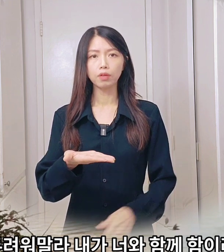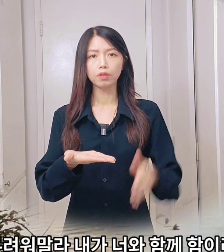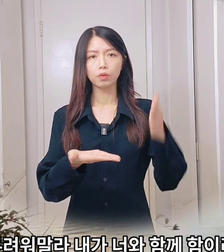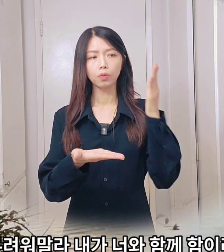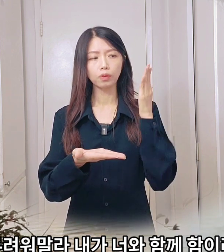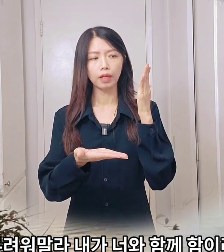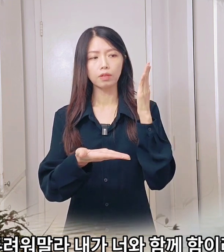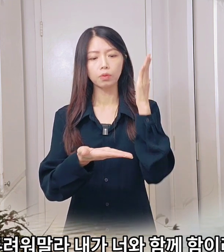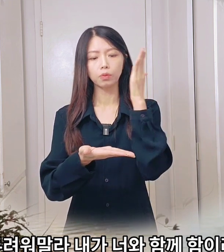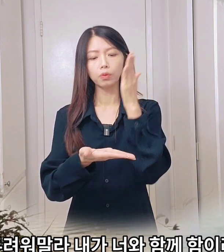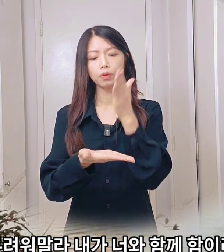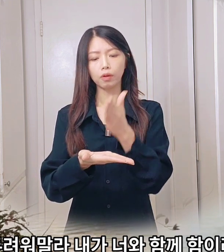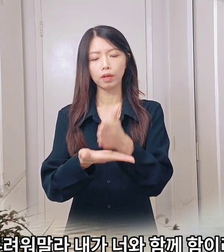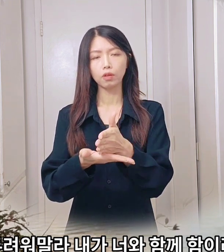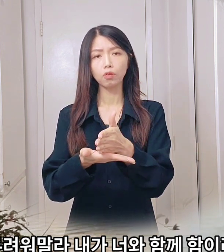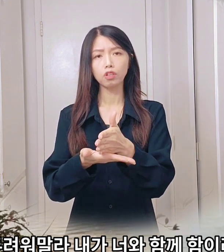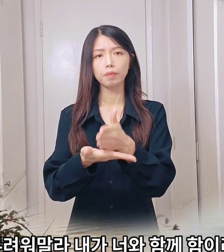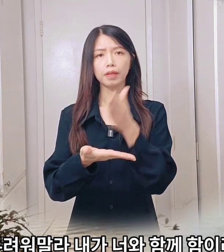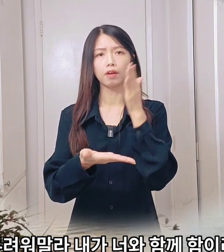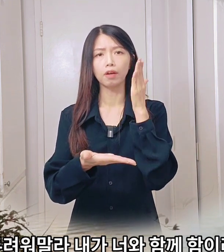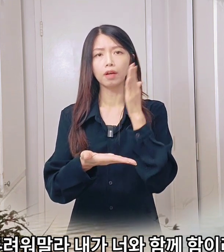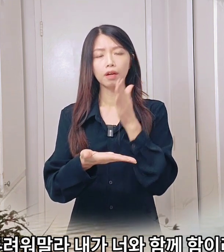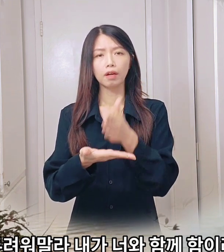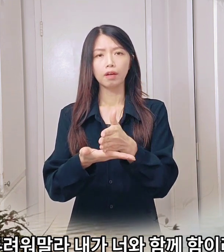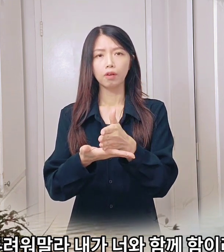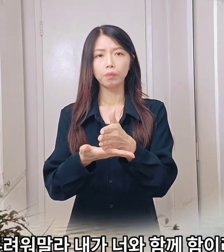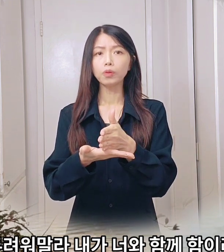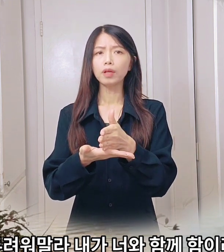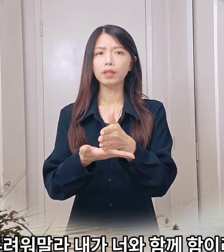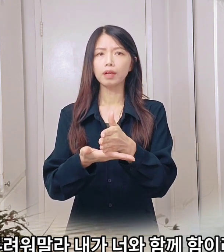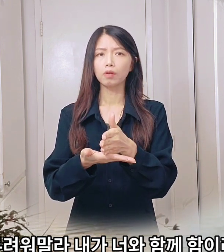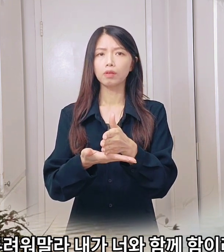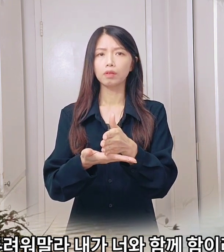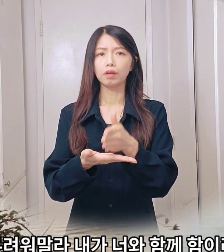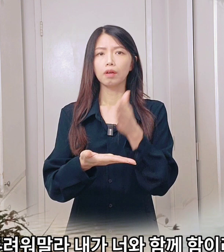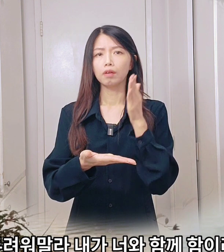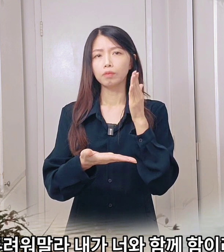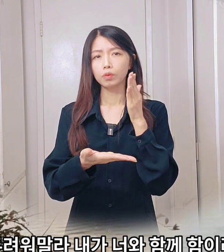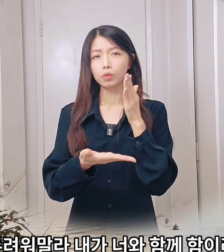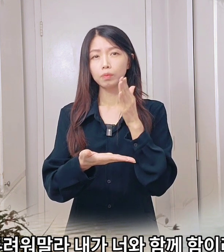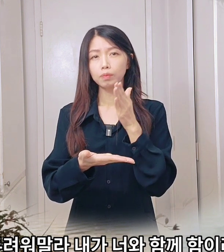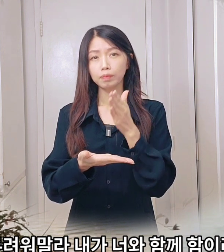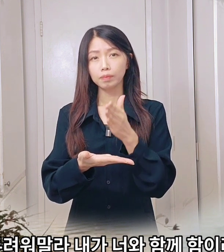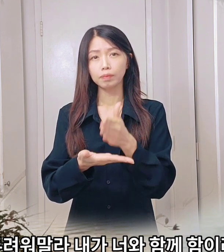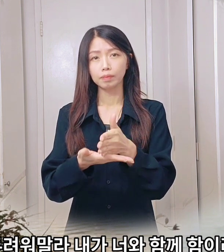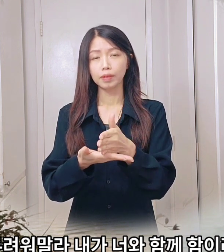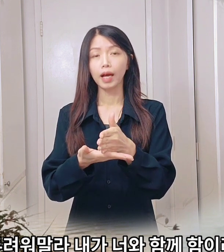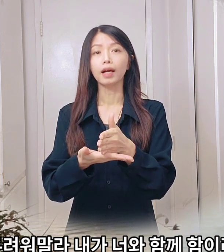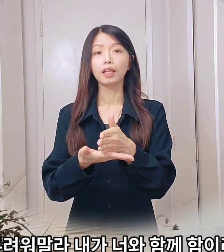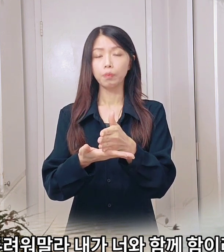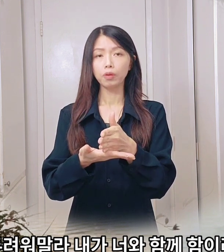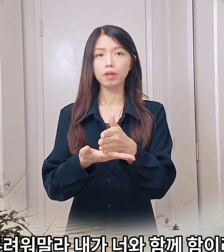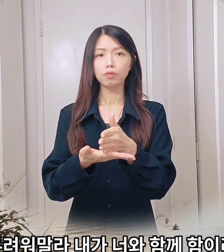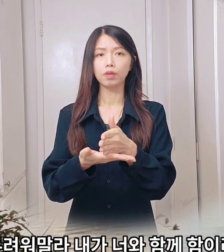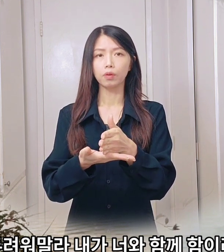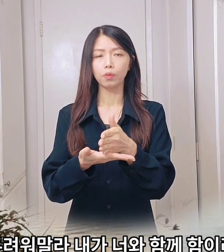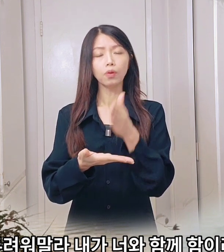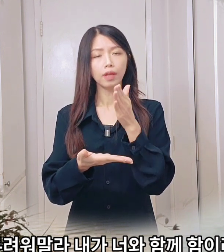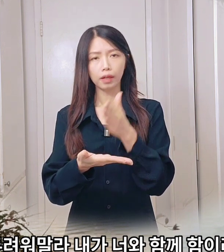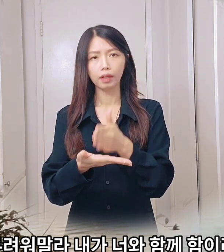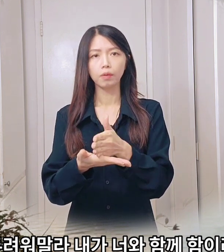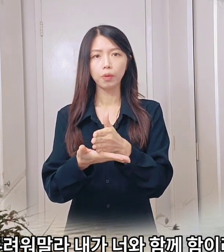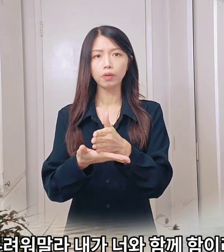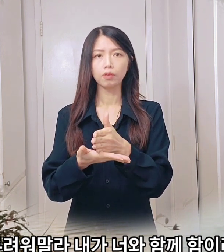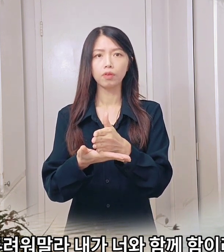위로 보이게 해주시고 다른 손으로 이렇게 쳐주시면 돼요. 표정에 따라서는 좀 강하게 표현될 수도